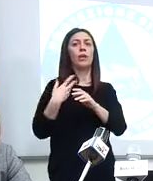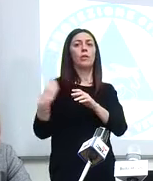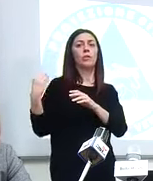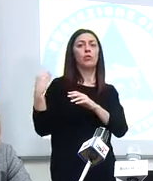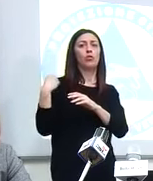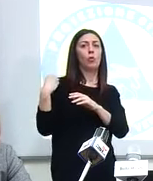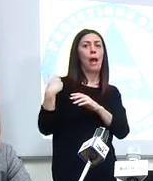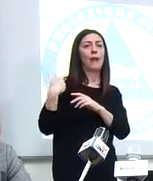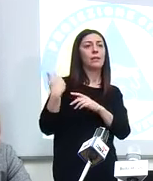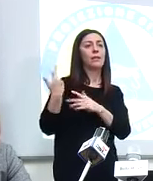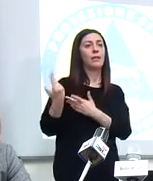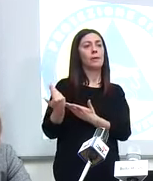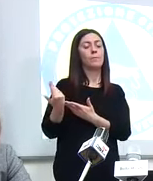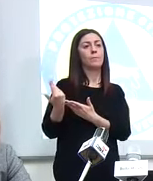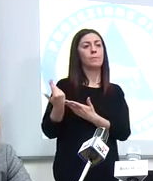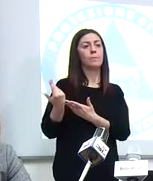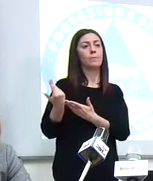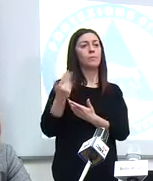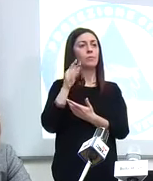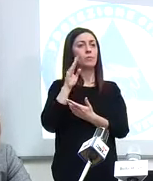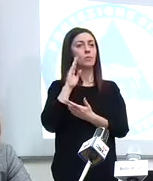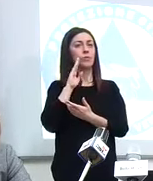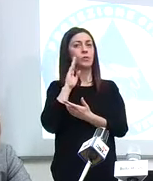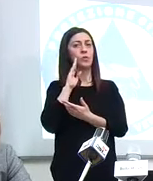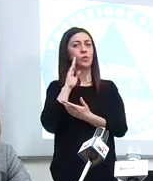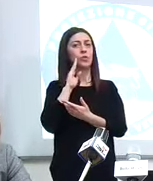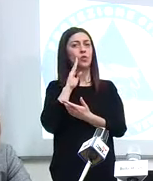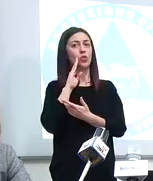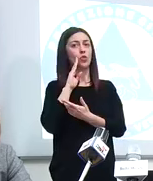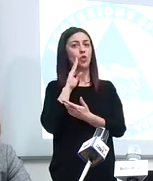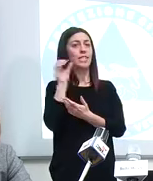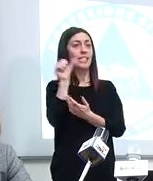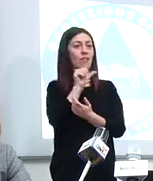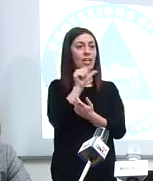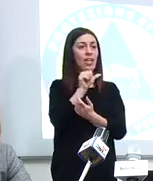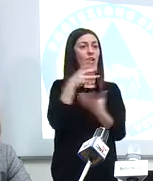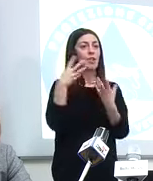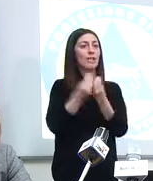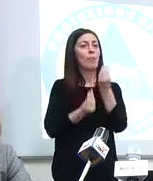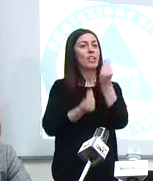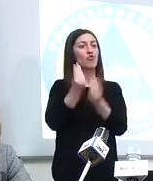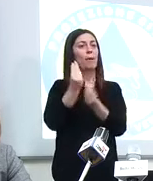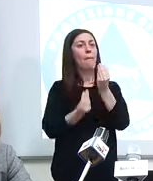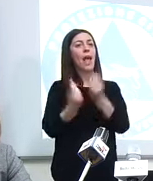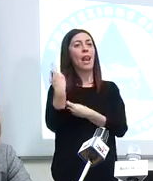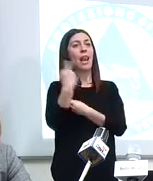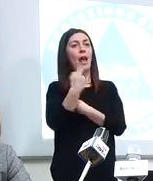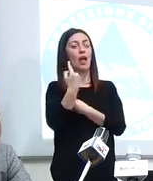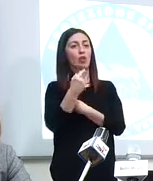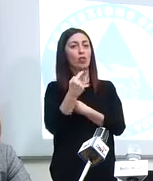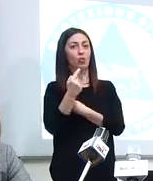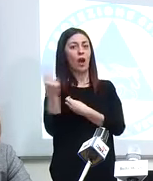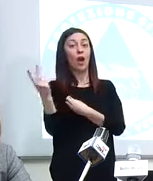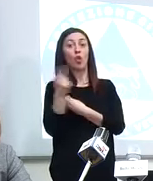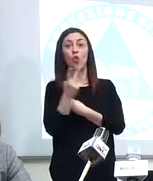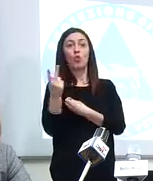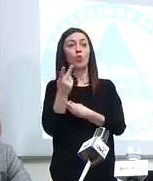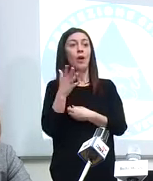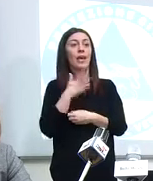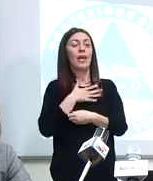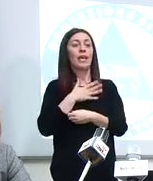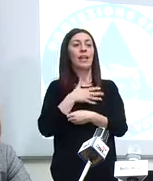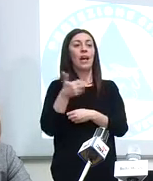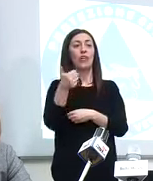sorella gemella Antonia, che hanno compiuto 101 anni martedì. E che mi chiedeva, ma